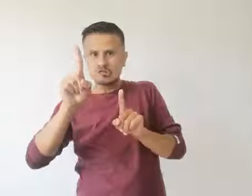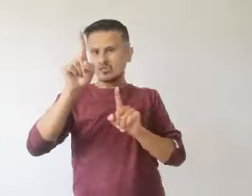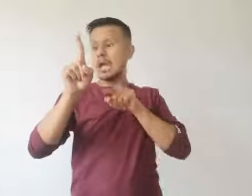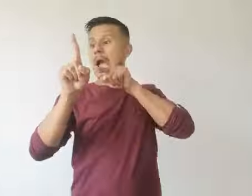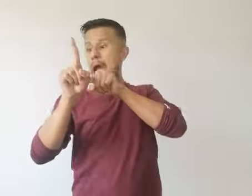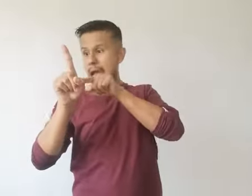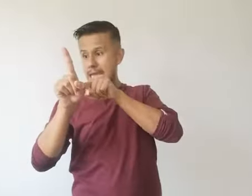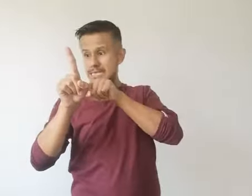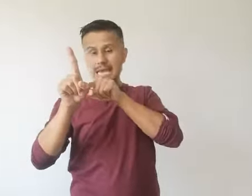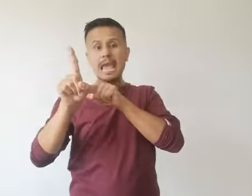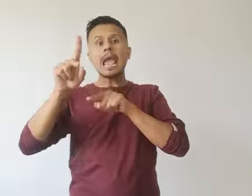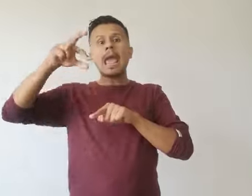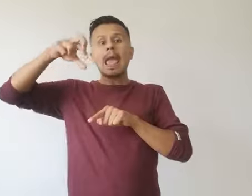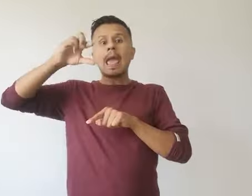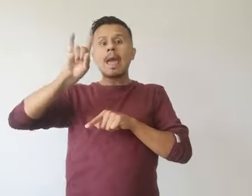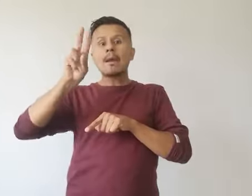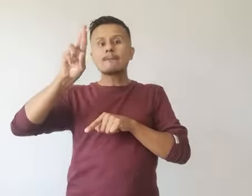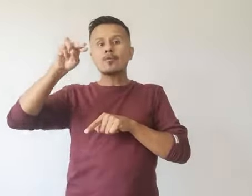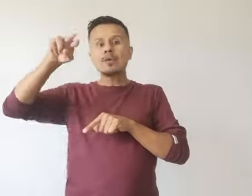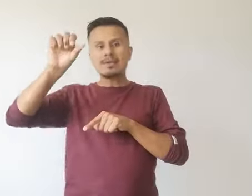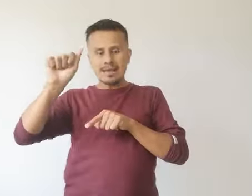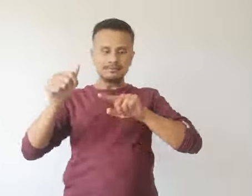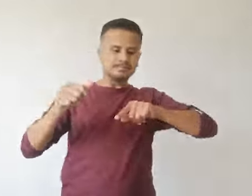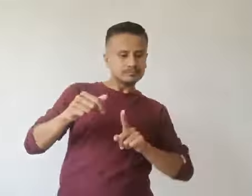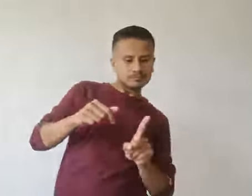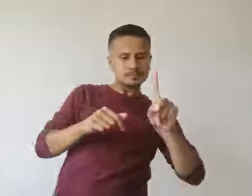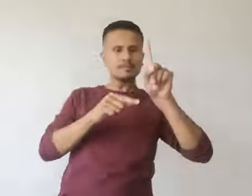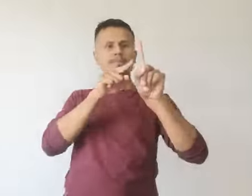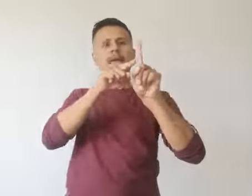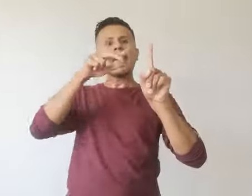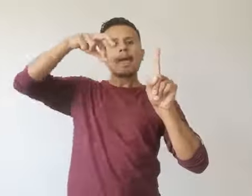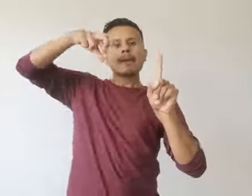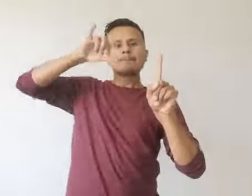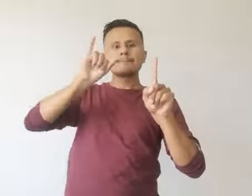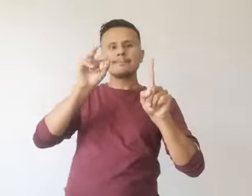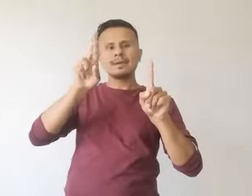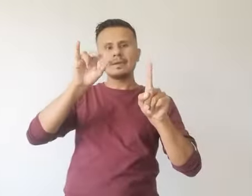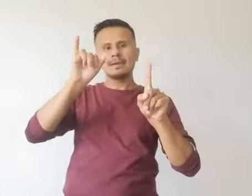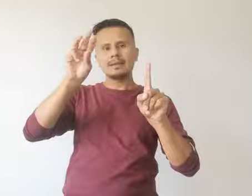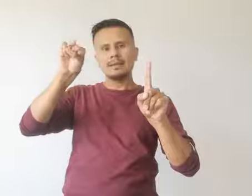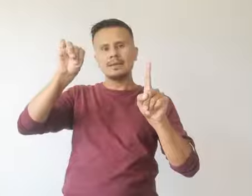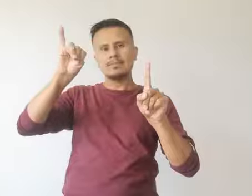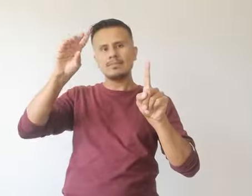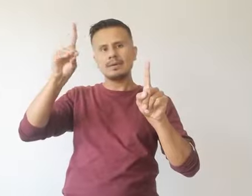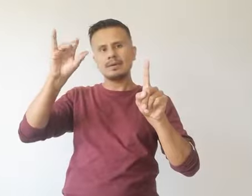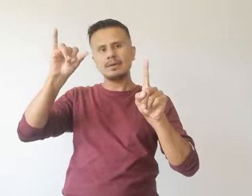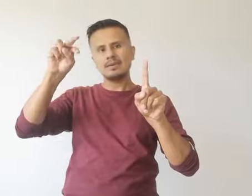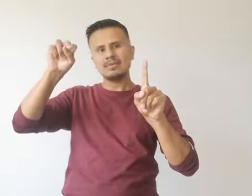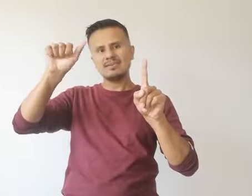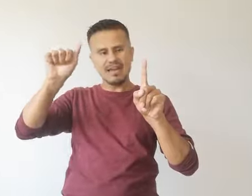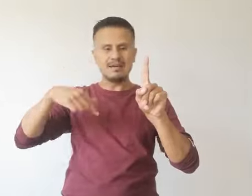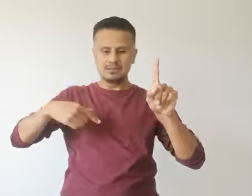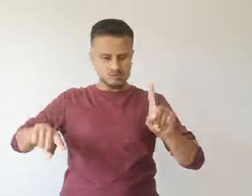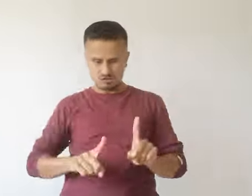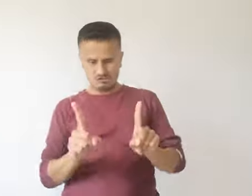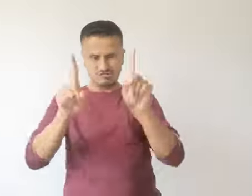hay una pirimidina. Pero, ¿cómo supieron que A va con T y no con C? Porque allí también tienes una purina con una pirimidina.